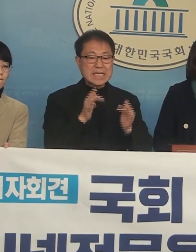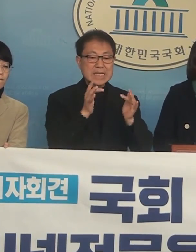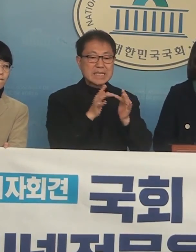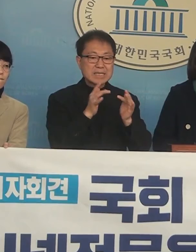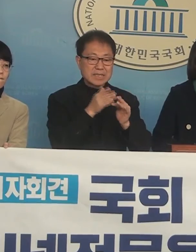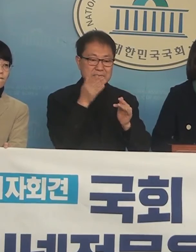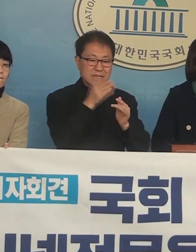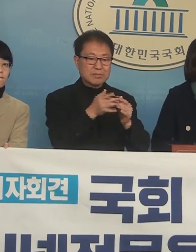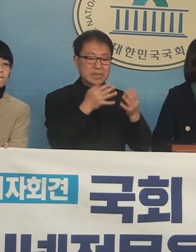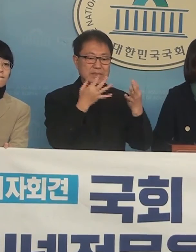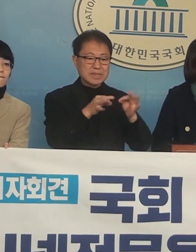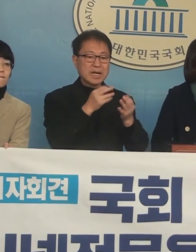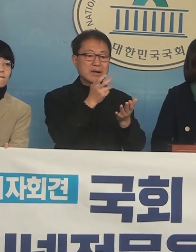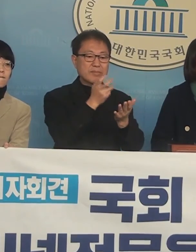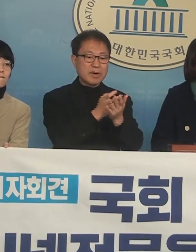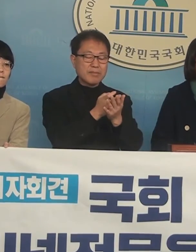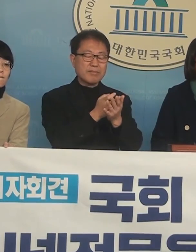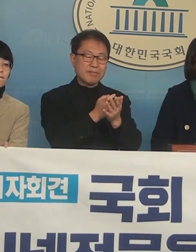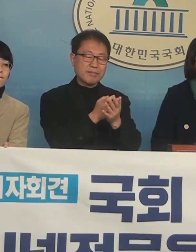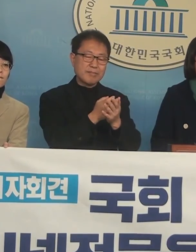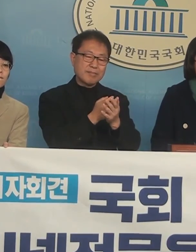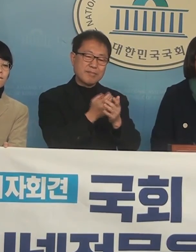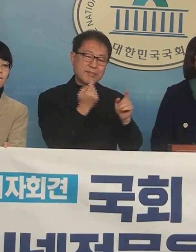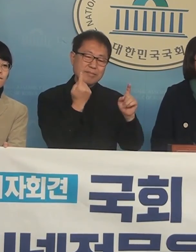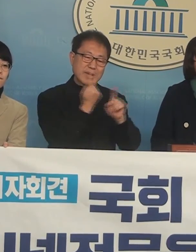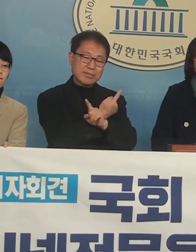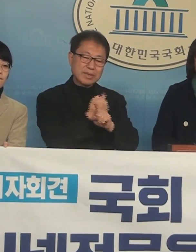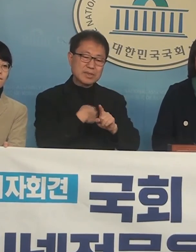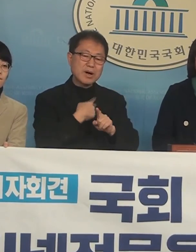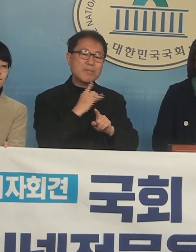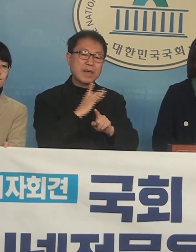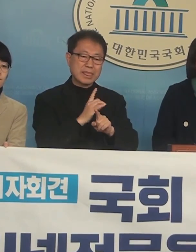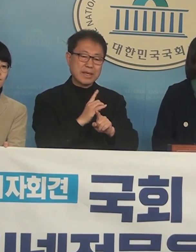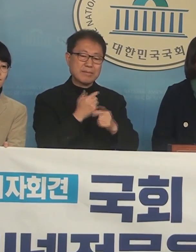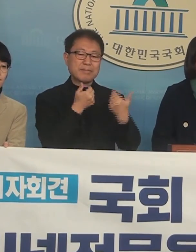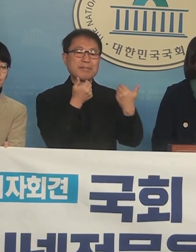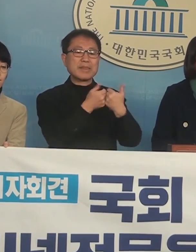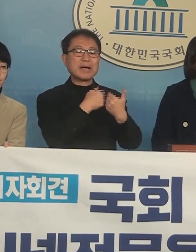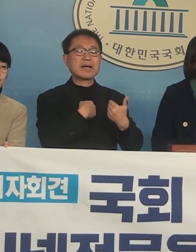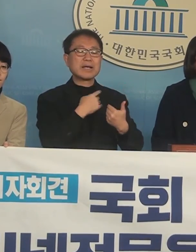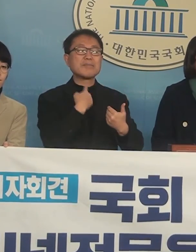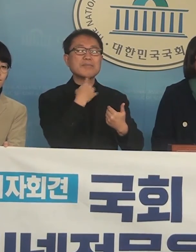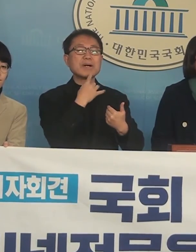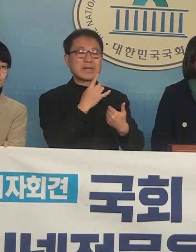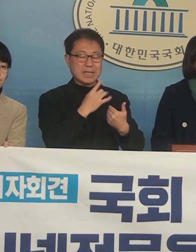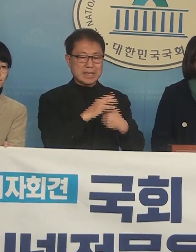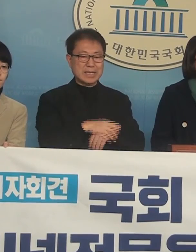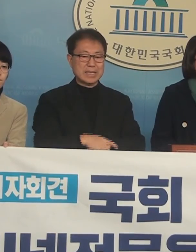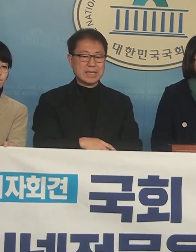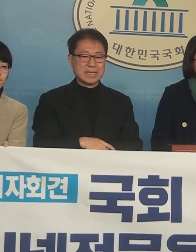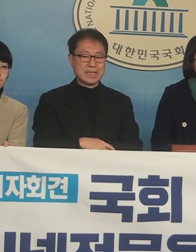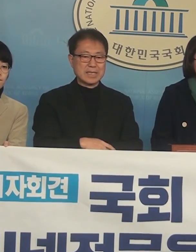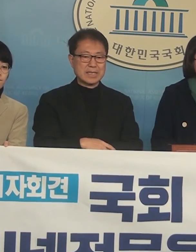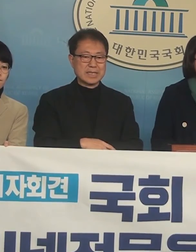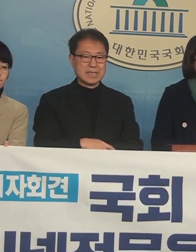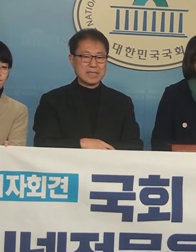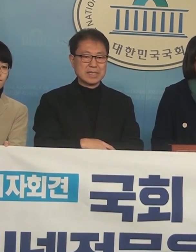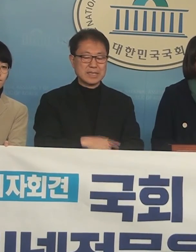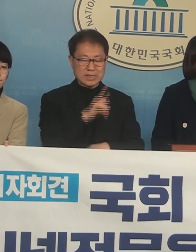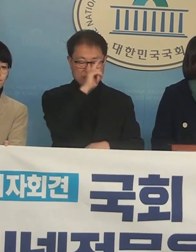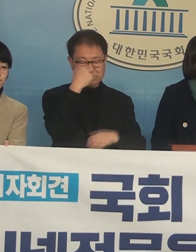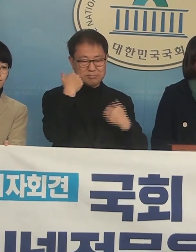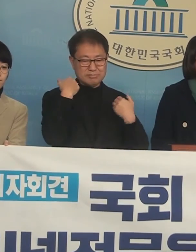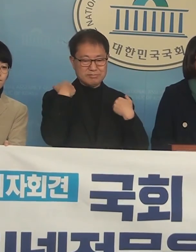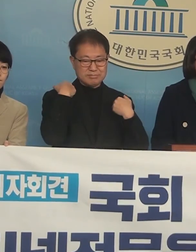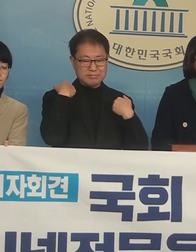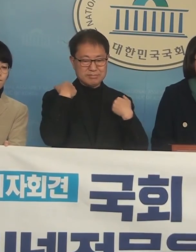인터넷 전문은행법 개혁은 저만 유일하게 반대를 합니다. 경제민주화를 얘기했던 이